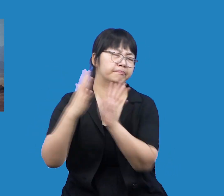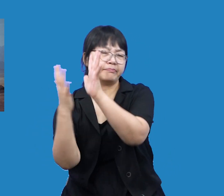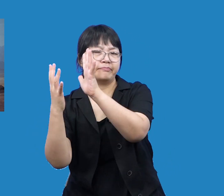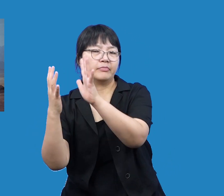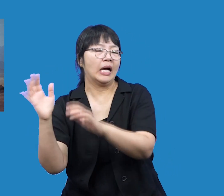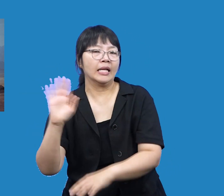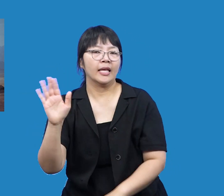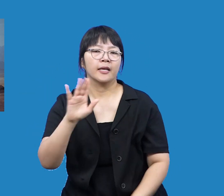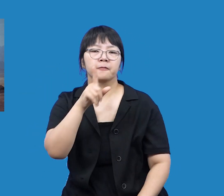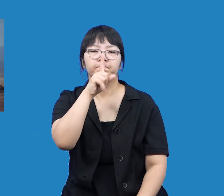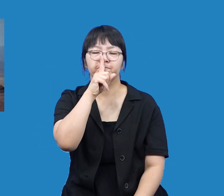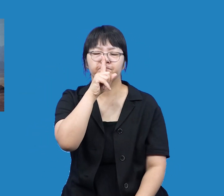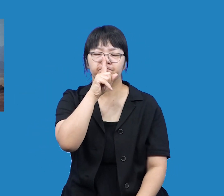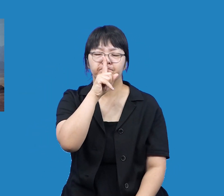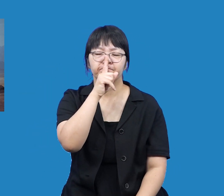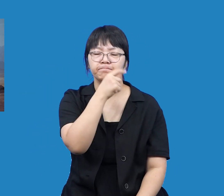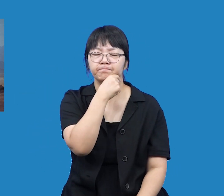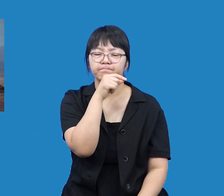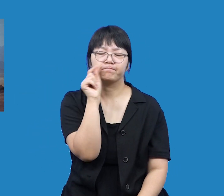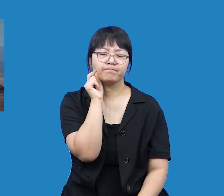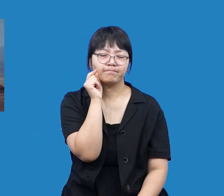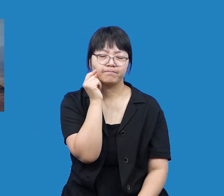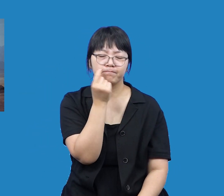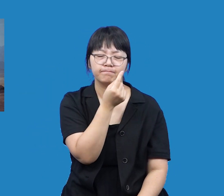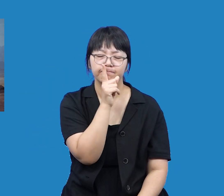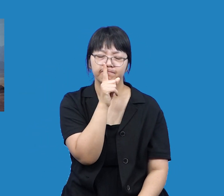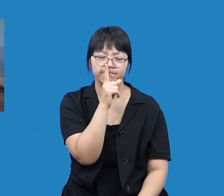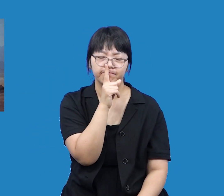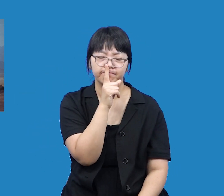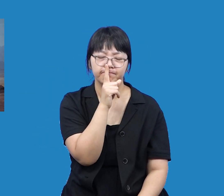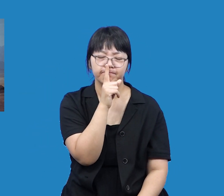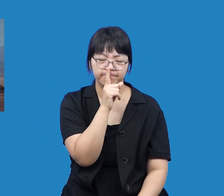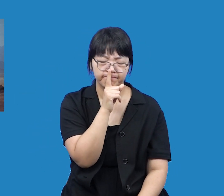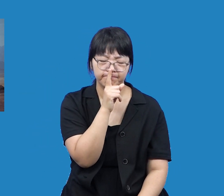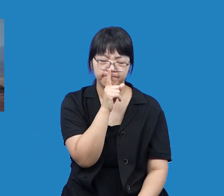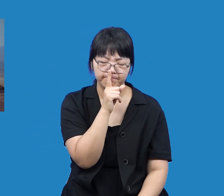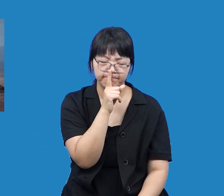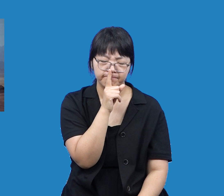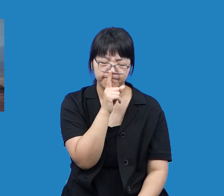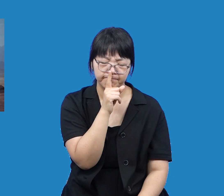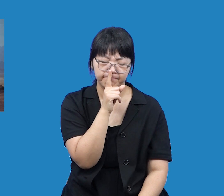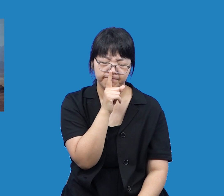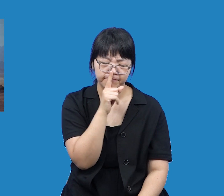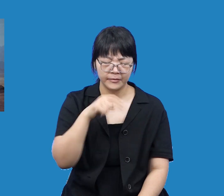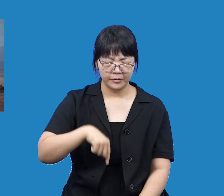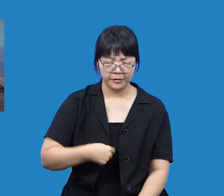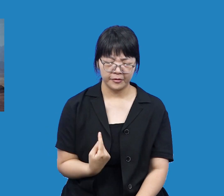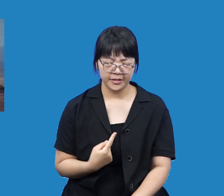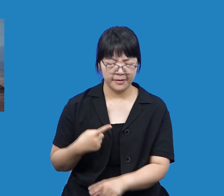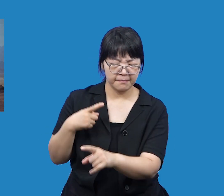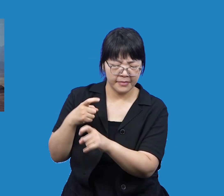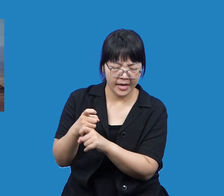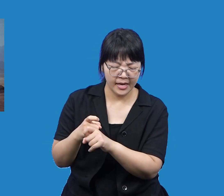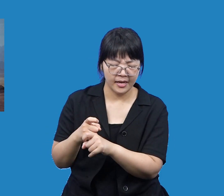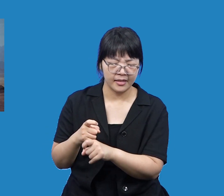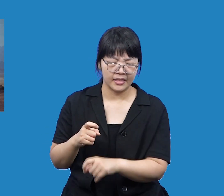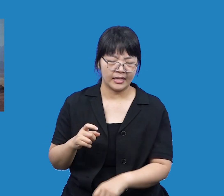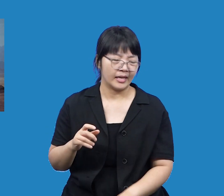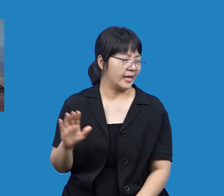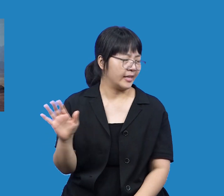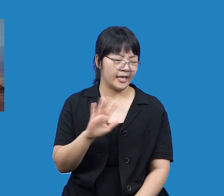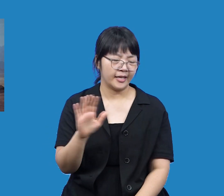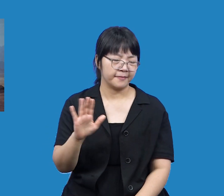공격하거나 함께 비방하지 않았다는 것입니다. 그리고 원수 갚을 생각을 하지 않습니다.